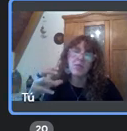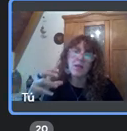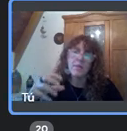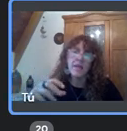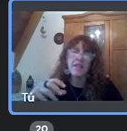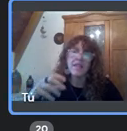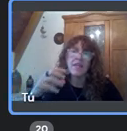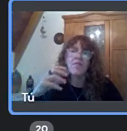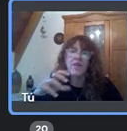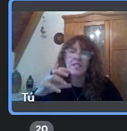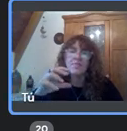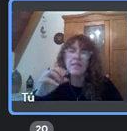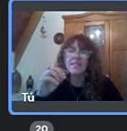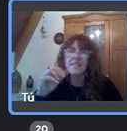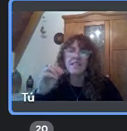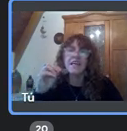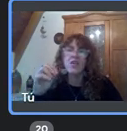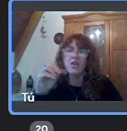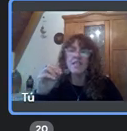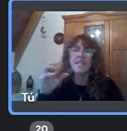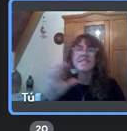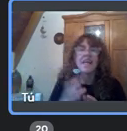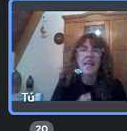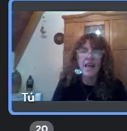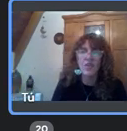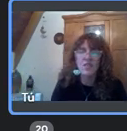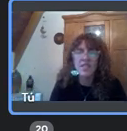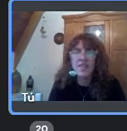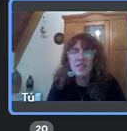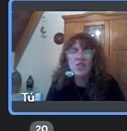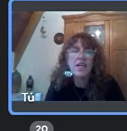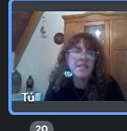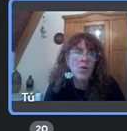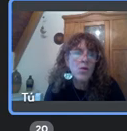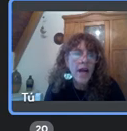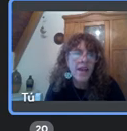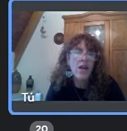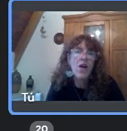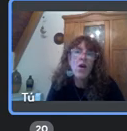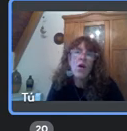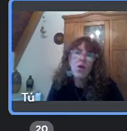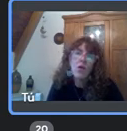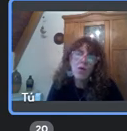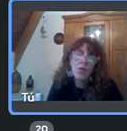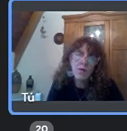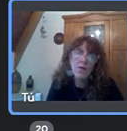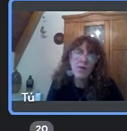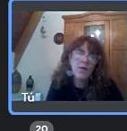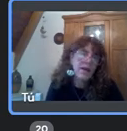agregamos también. Investment sería lo que estaría encerrado, ¿sí? Entonces, asegurar.